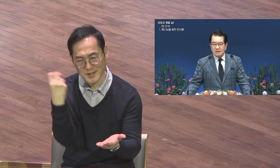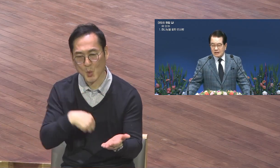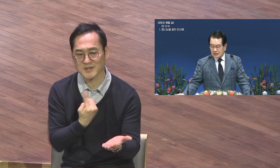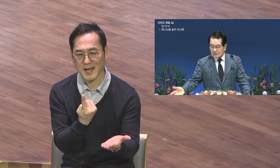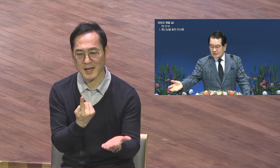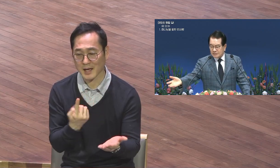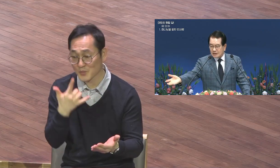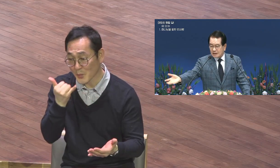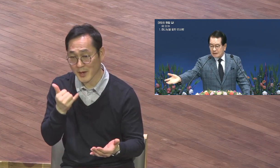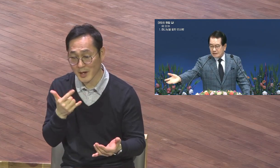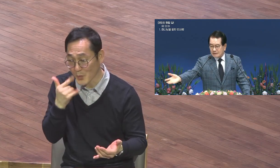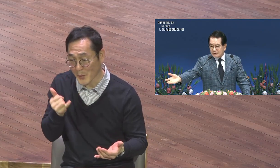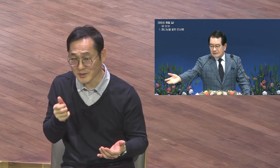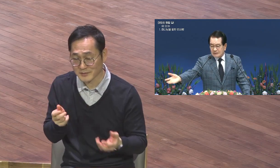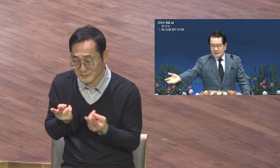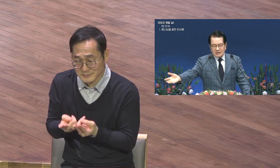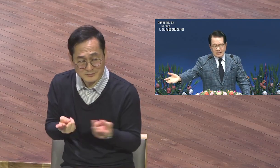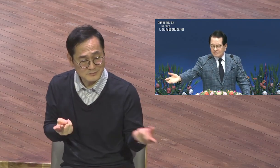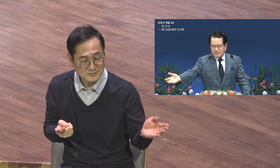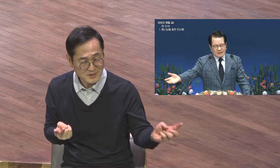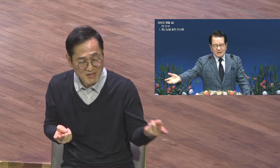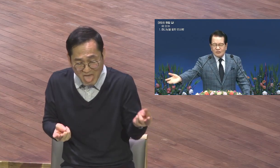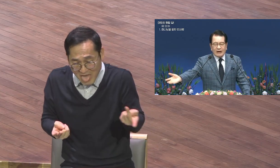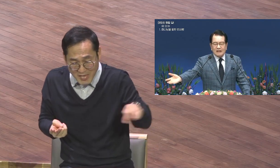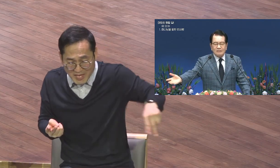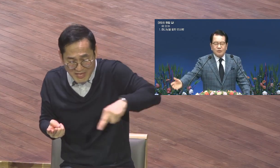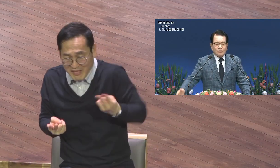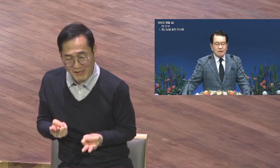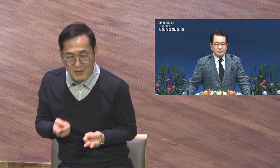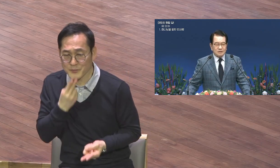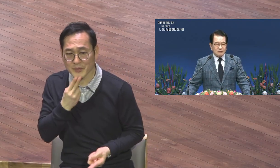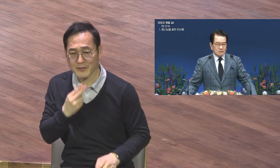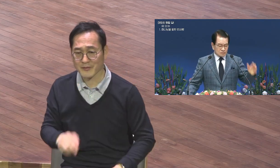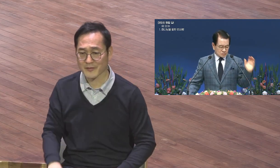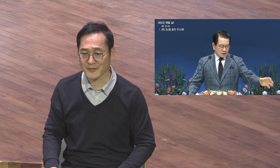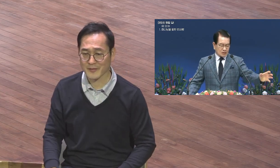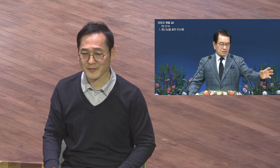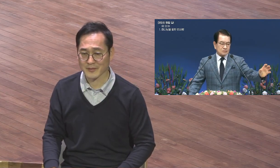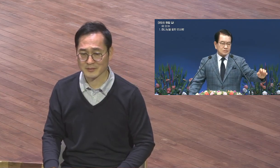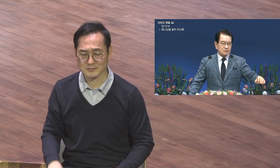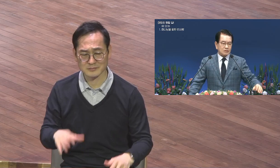아버지 엄마 끼어들어가 그 잡니까? 그런 과잉보호가 없어요.